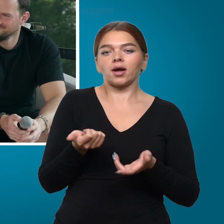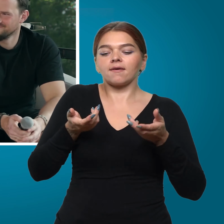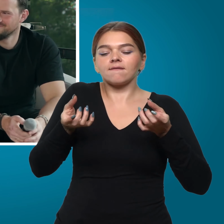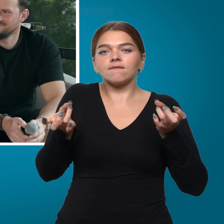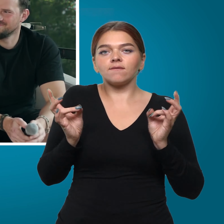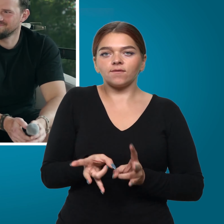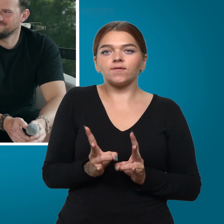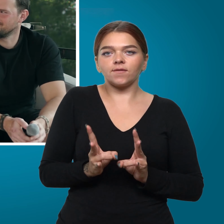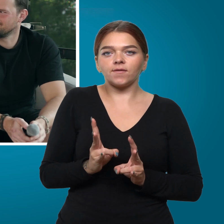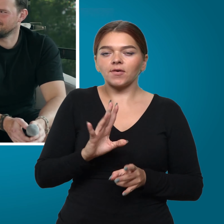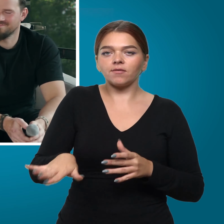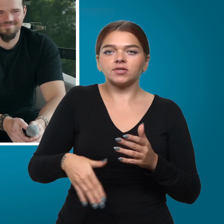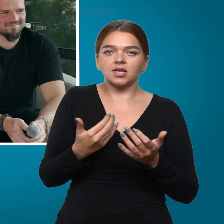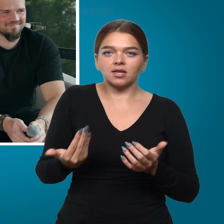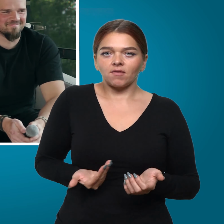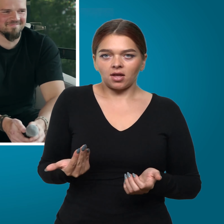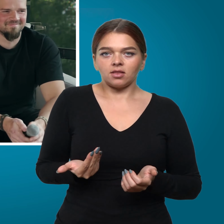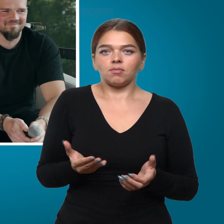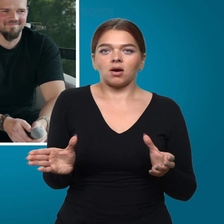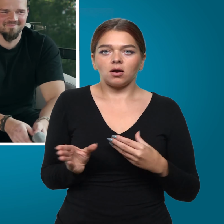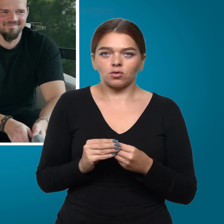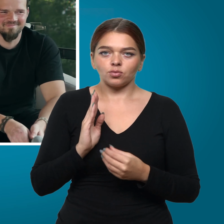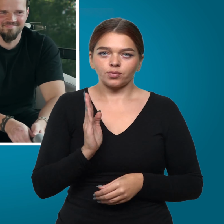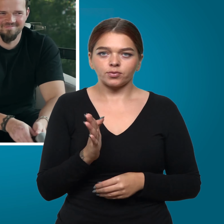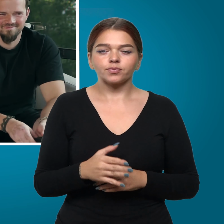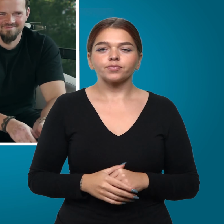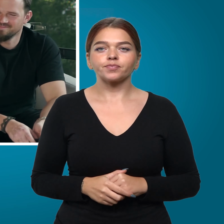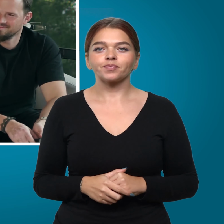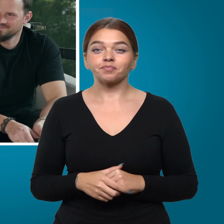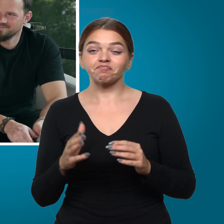Na, čia ploja tie, kas turi tikrus draugus, ar ne ilgamečius.